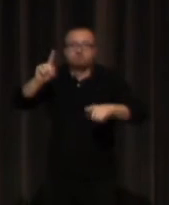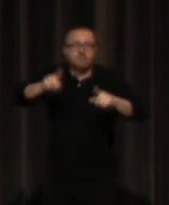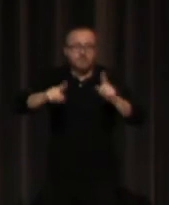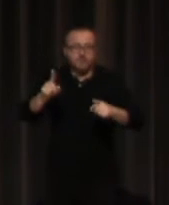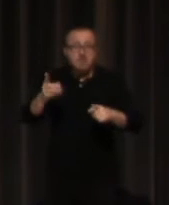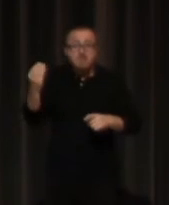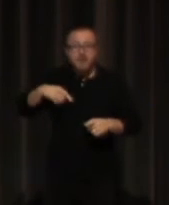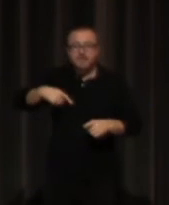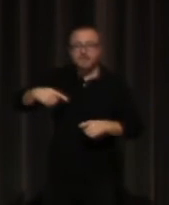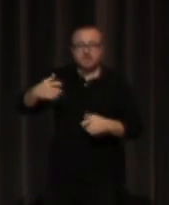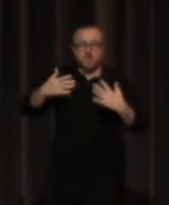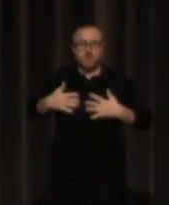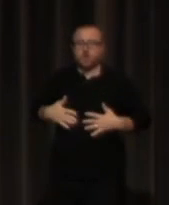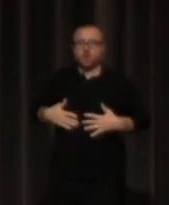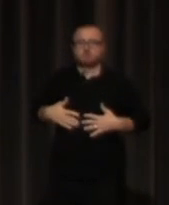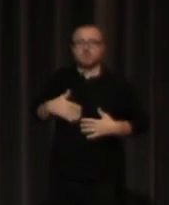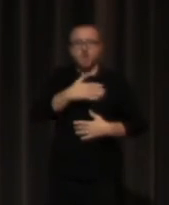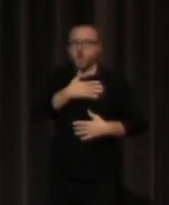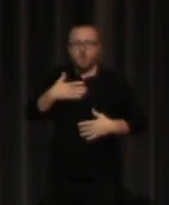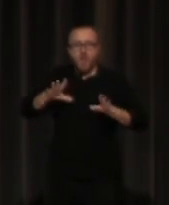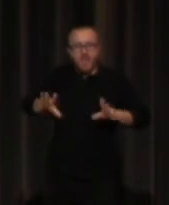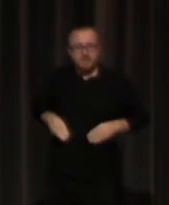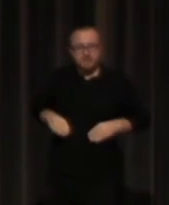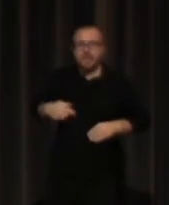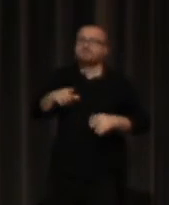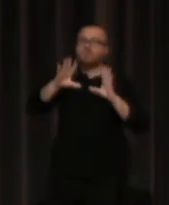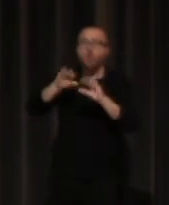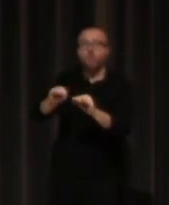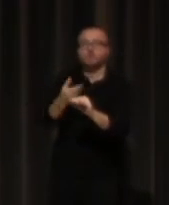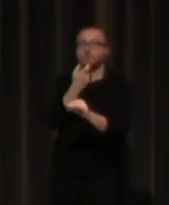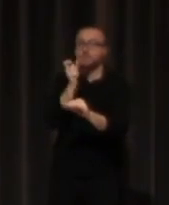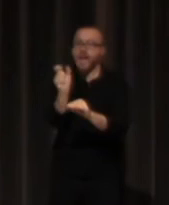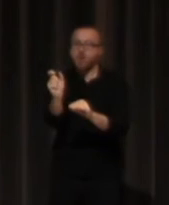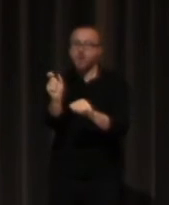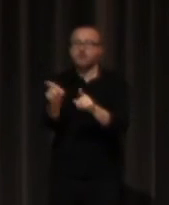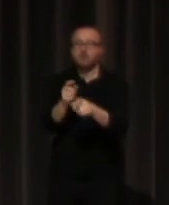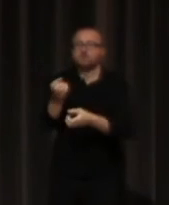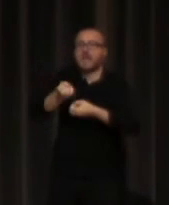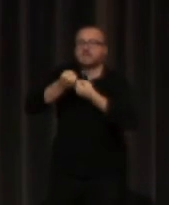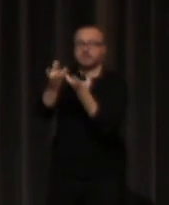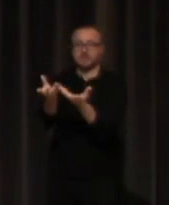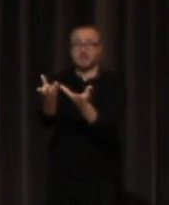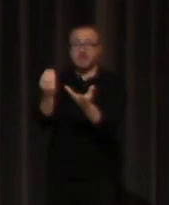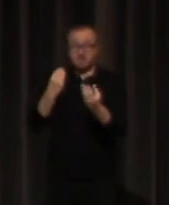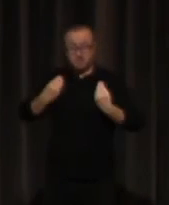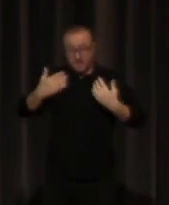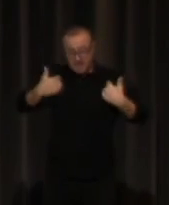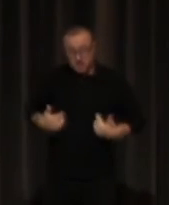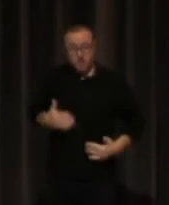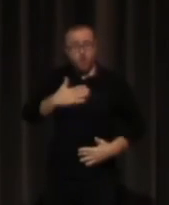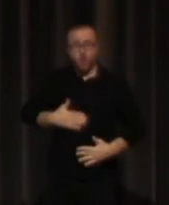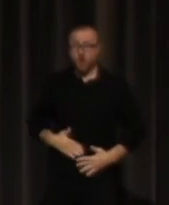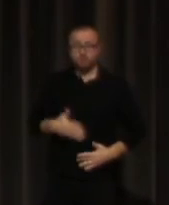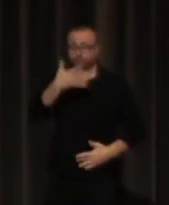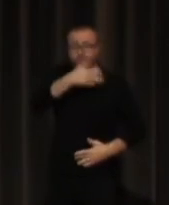a percebre la seva intensitat. És a dir, que les paraules sí poden fer tot això, però no són part